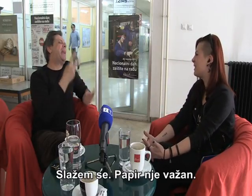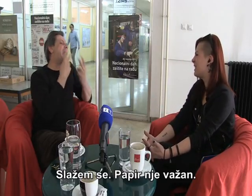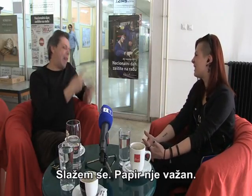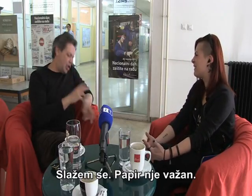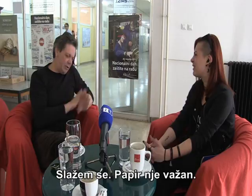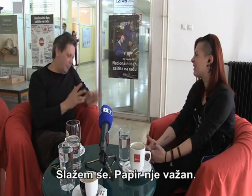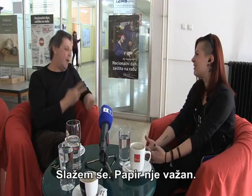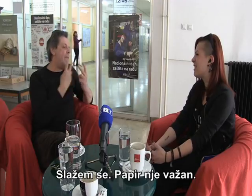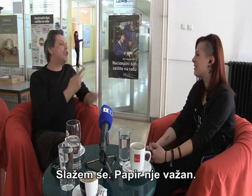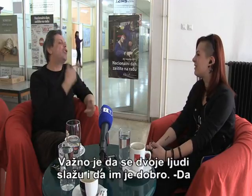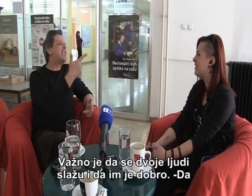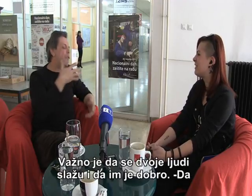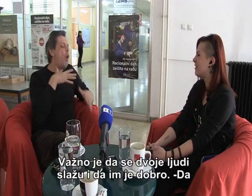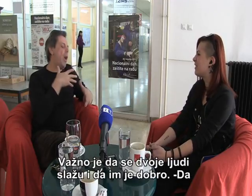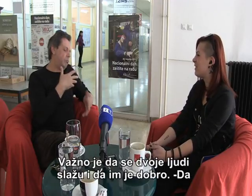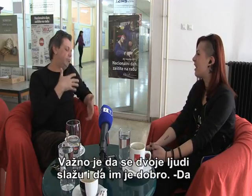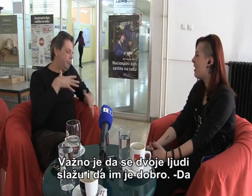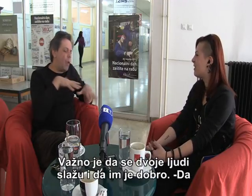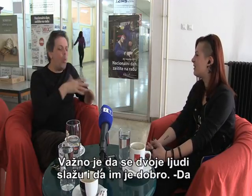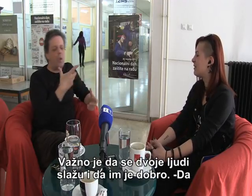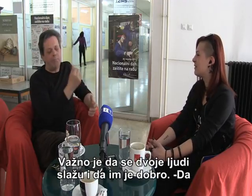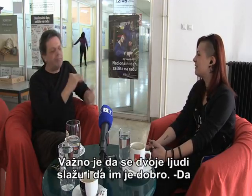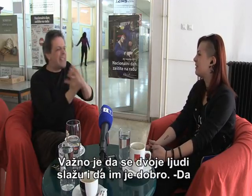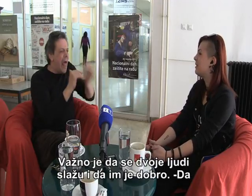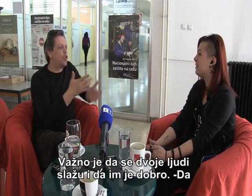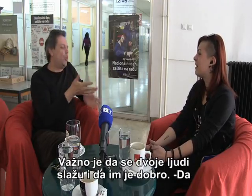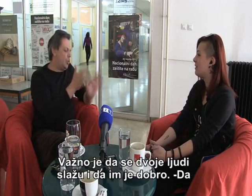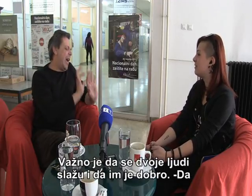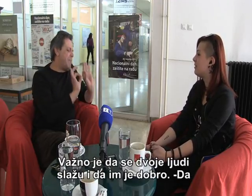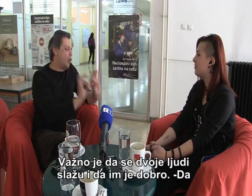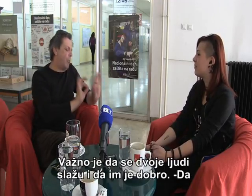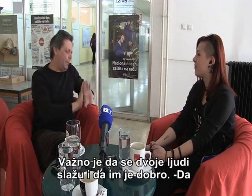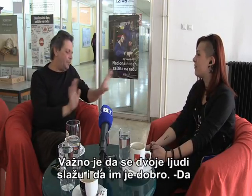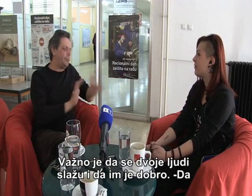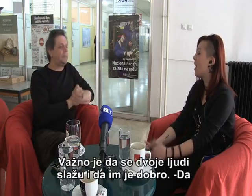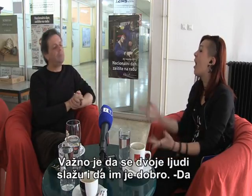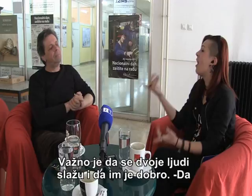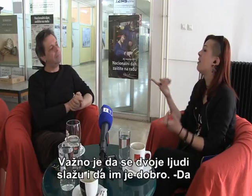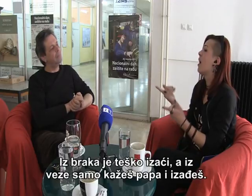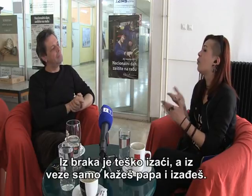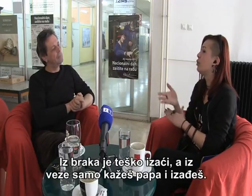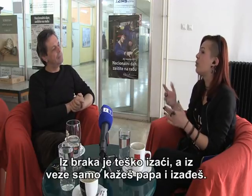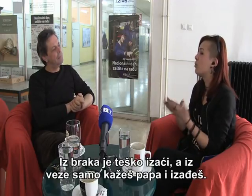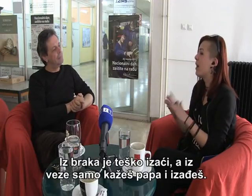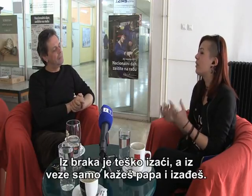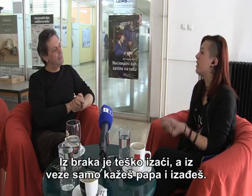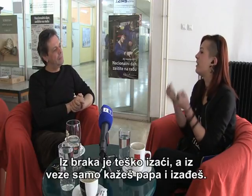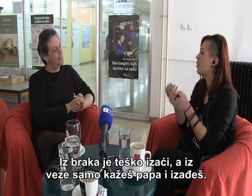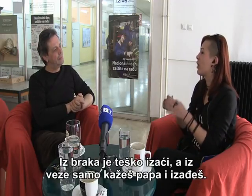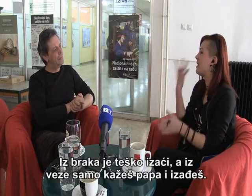nije važan. Važno da se dvoje ljudi slažu da im je dobro. Da, aj, ako uđemo prako, da je teško